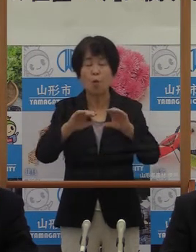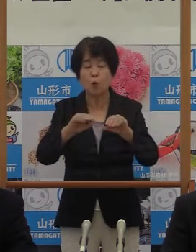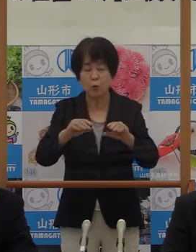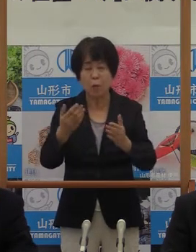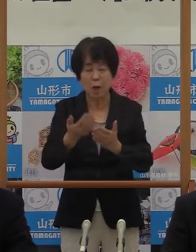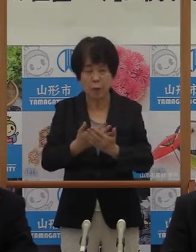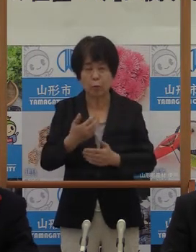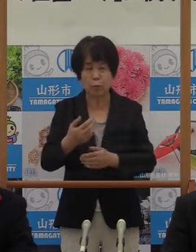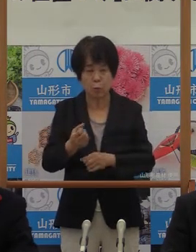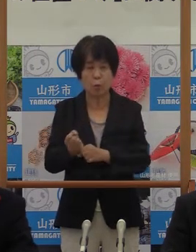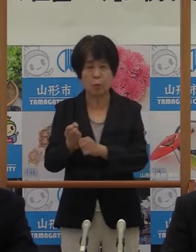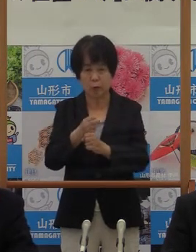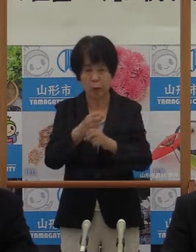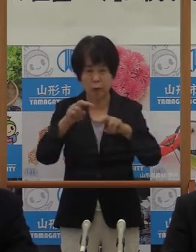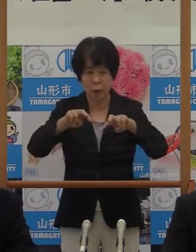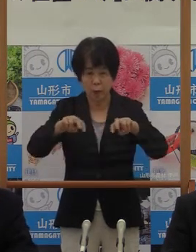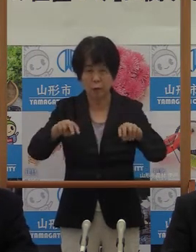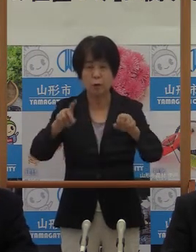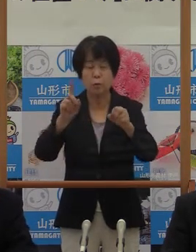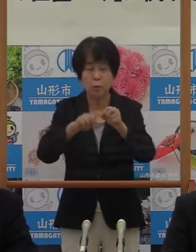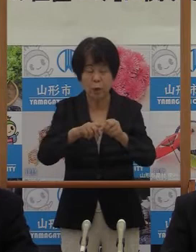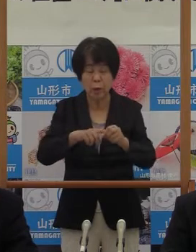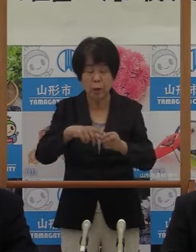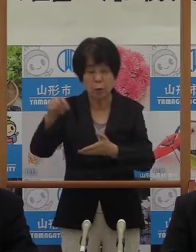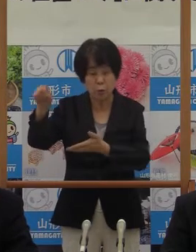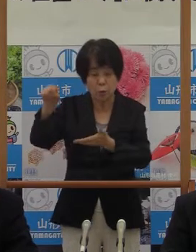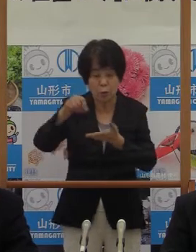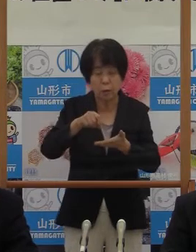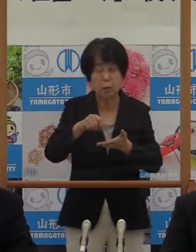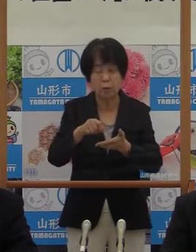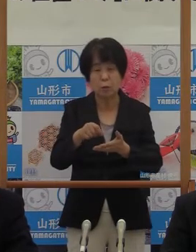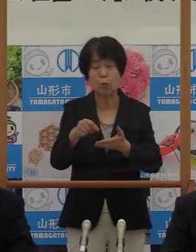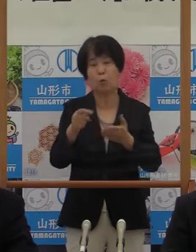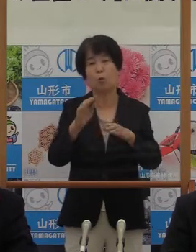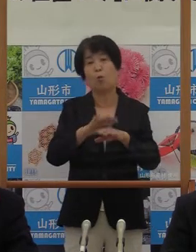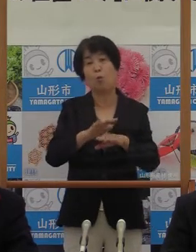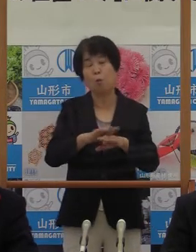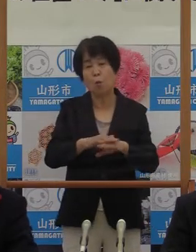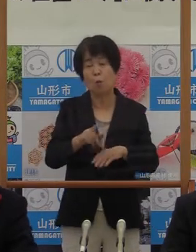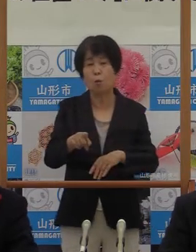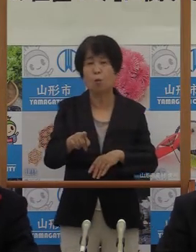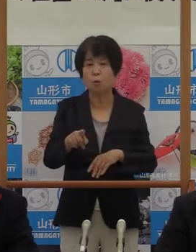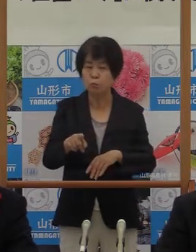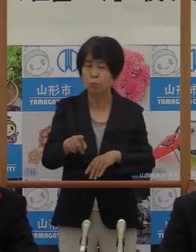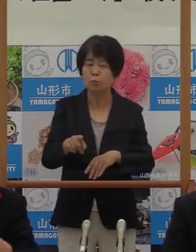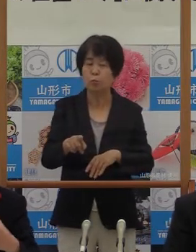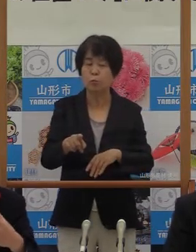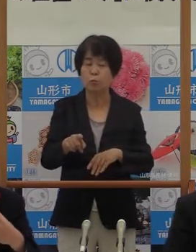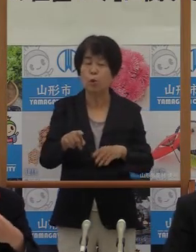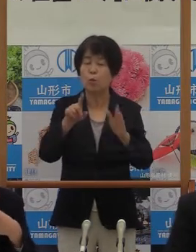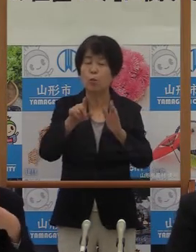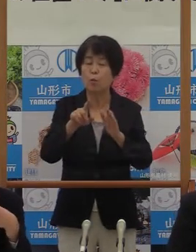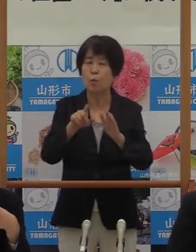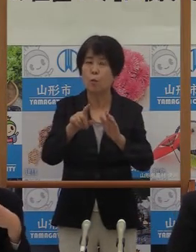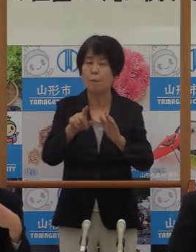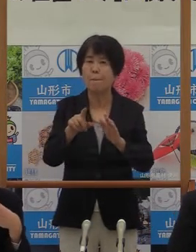向けてですね、もうすでに取り入れている手法でありまして、まあ、普通こうした案件ですと、例えばそ